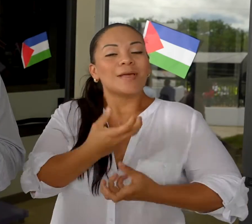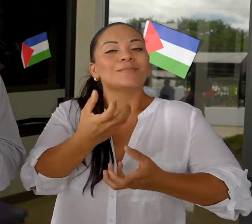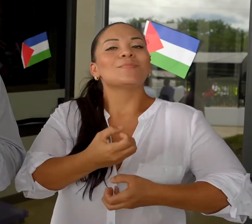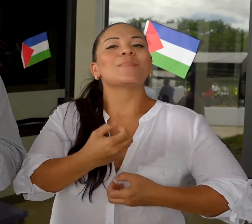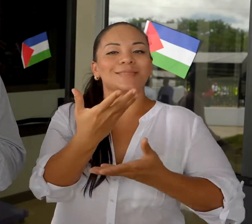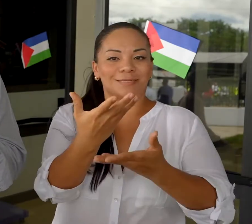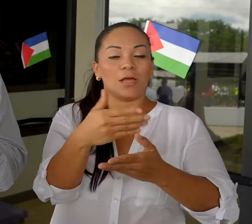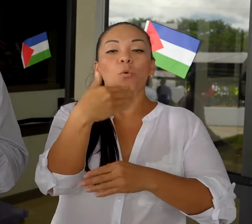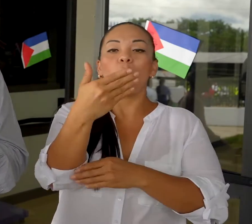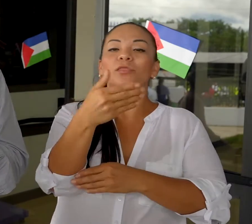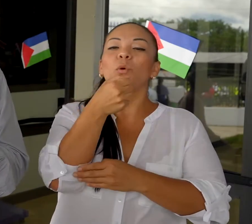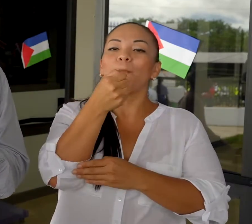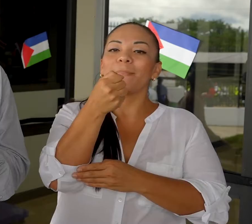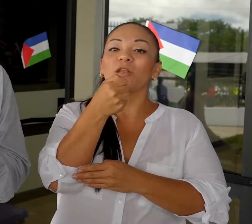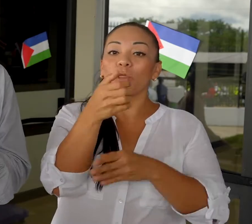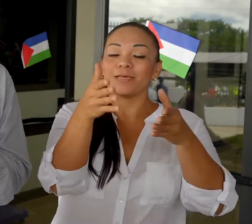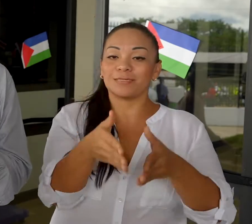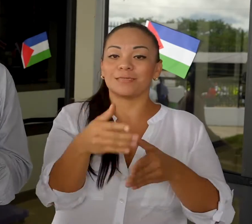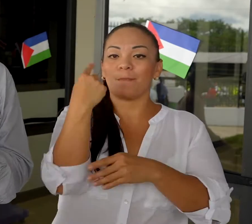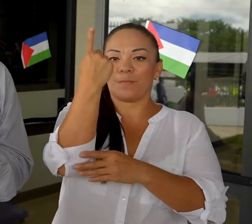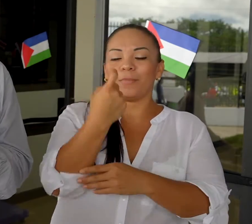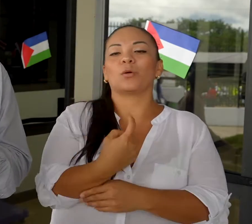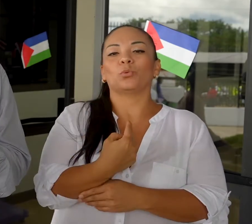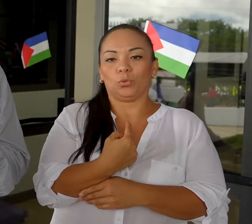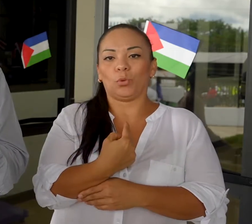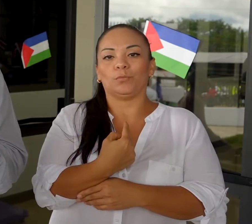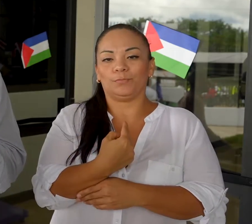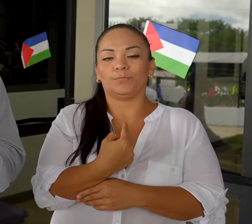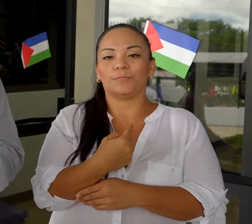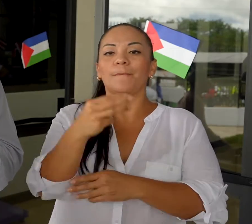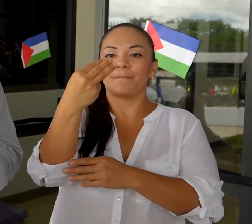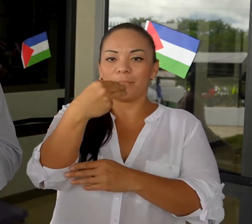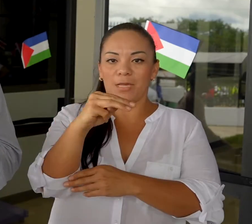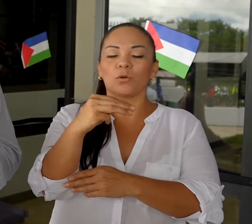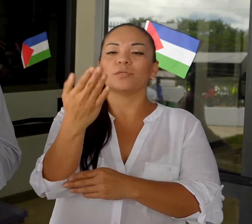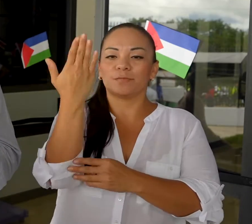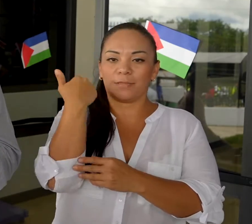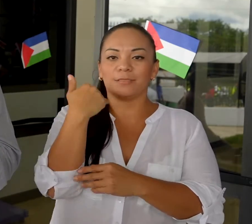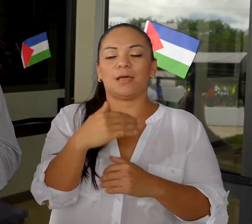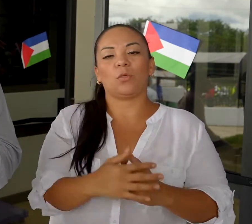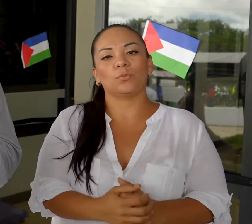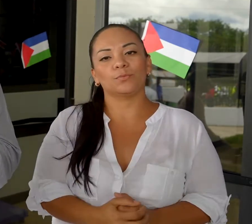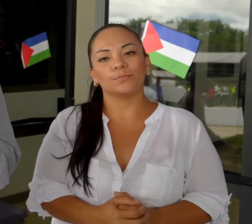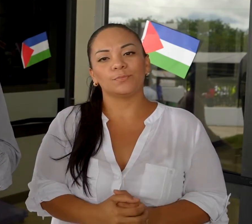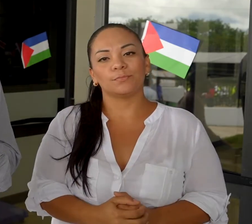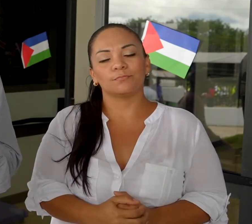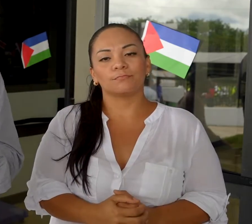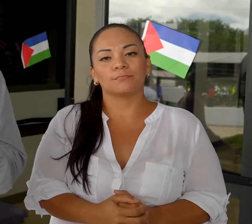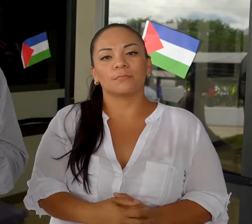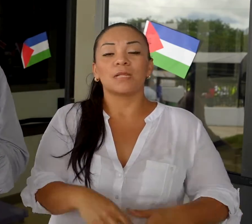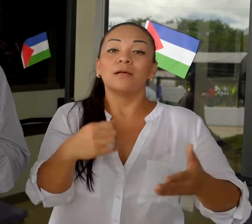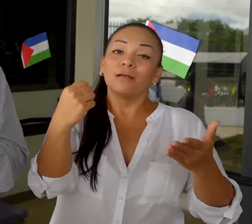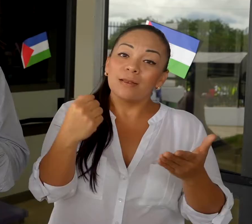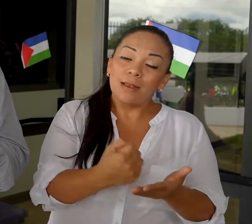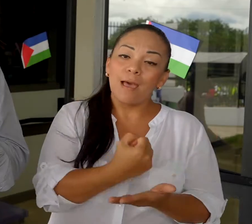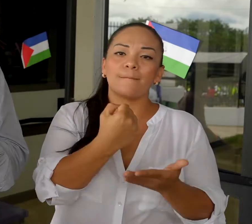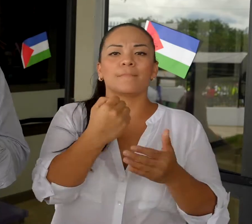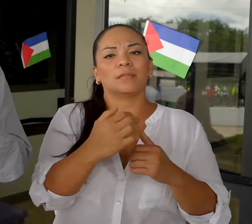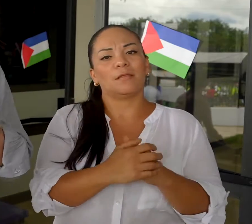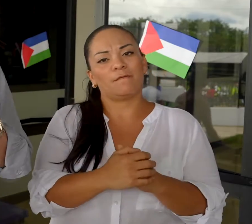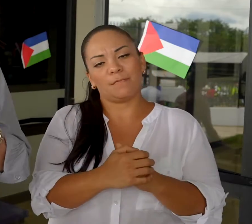de un periodista en una conferencia de prensa el miércoles pasado lamentablemente